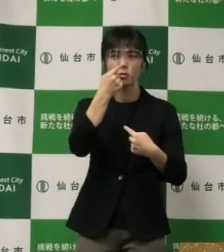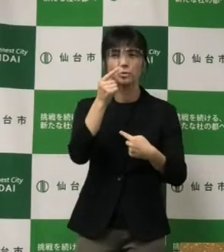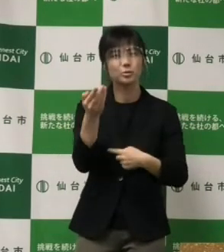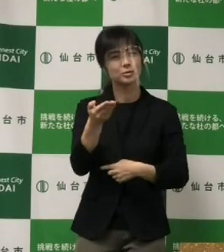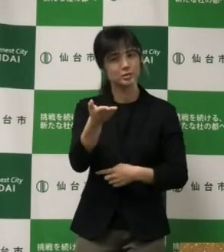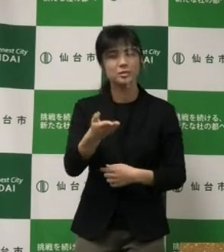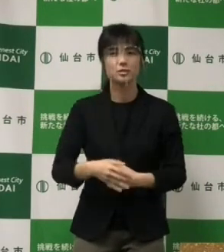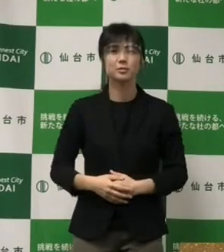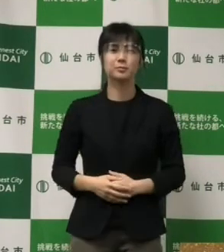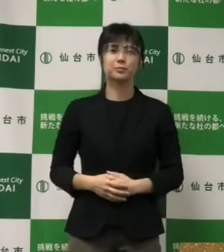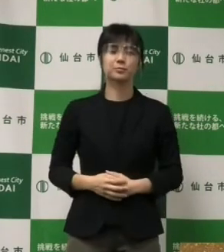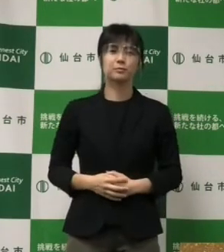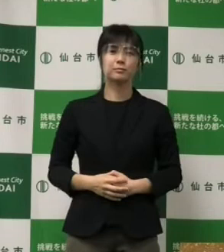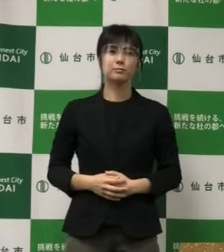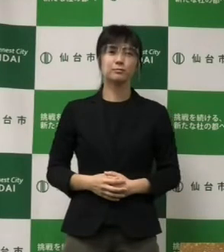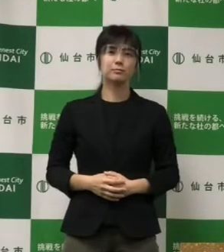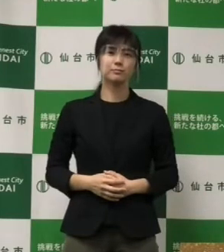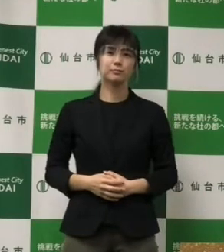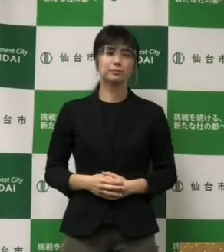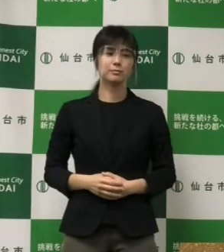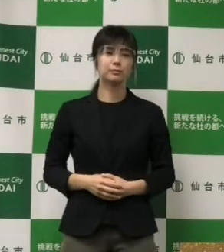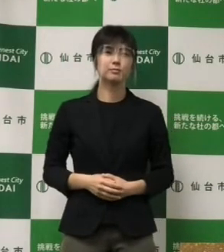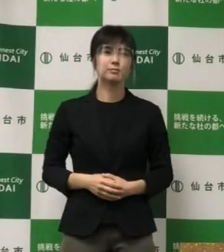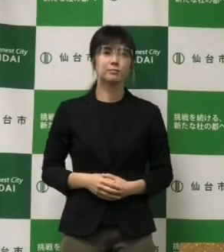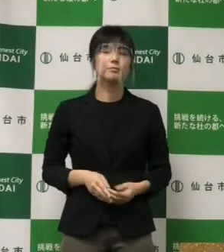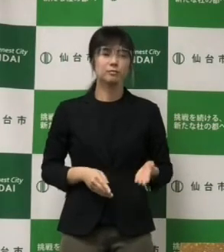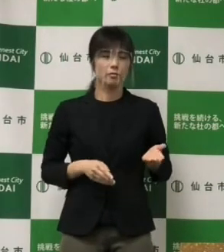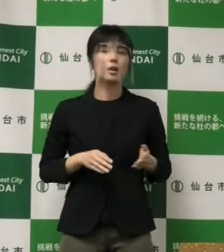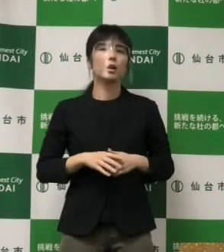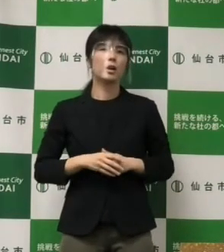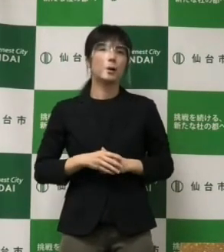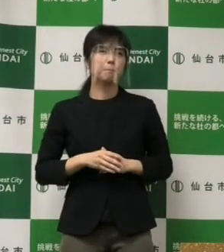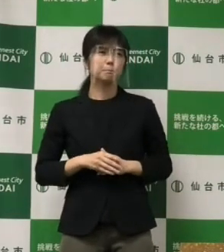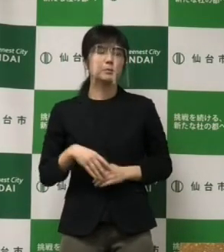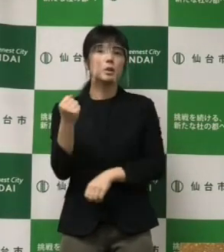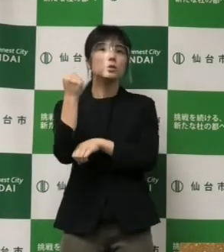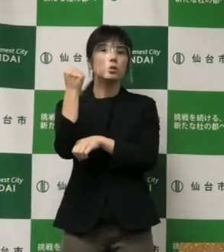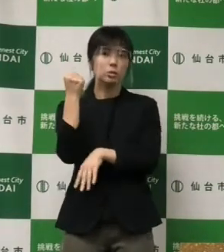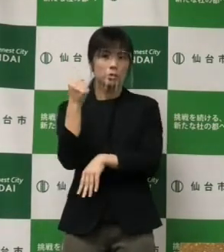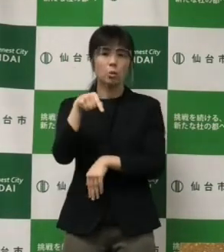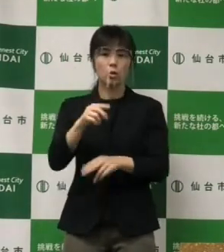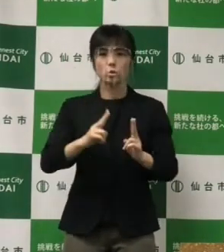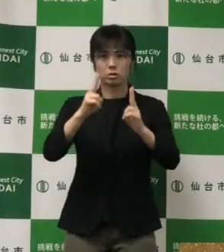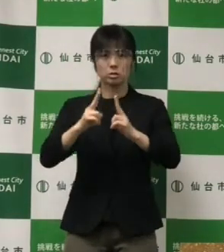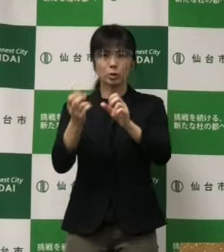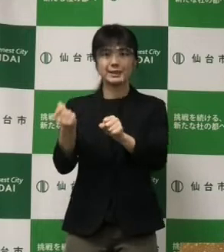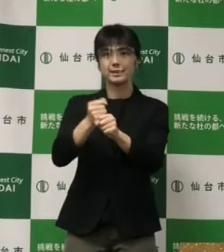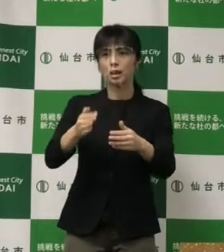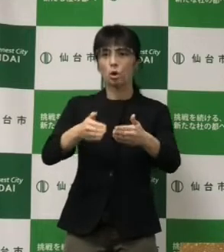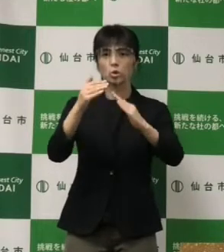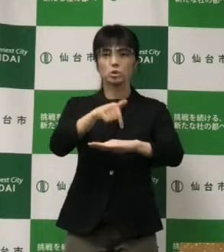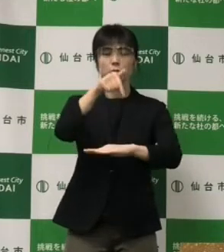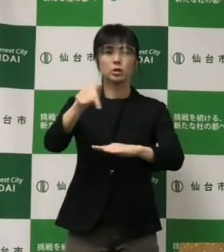か。 そもそもこの、 都心再構築プロジェクトを発表させていただ